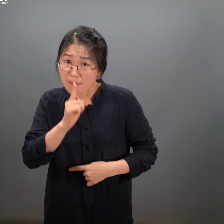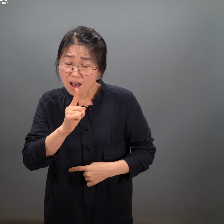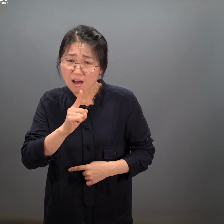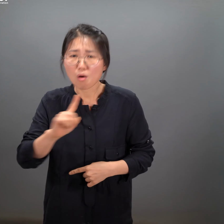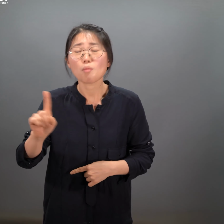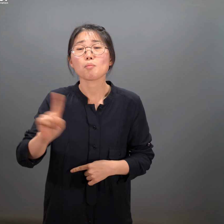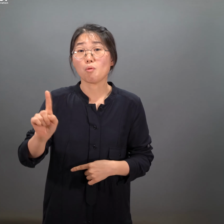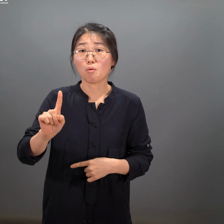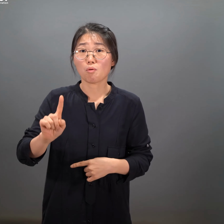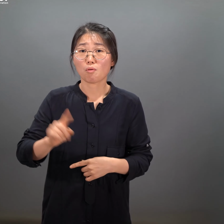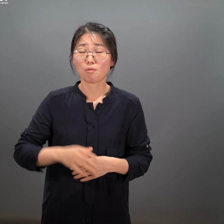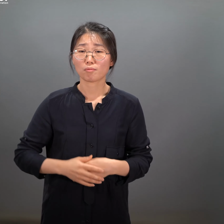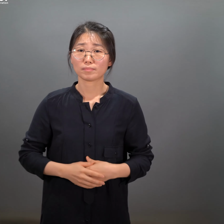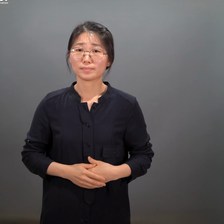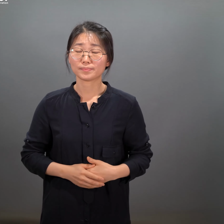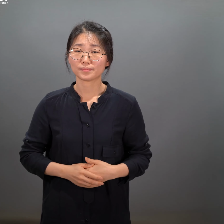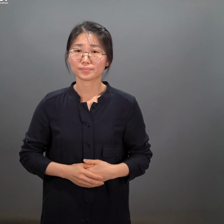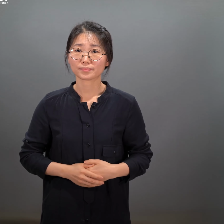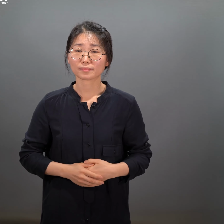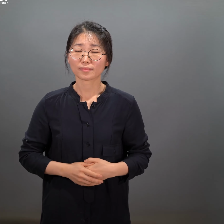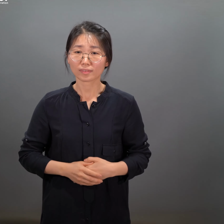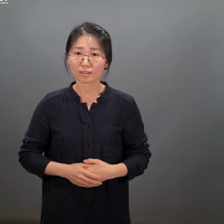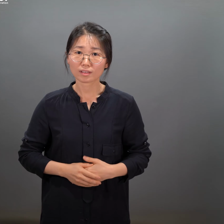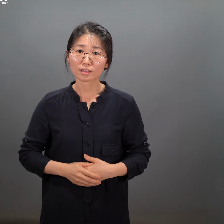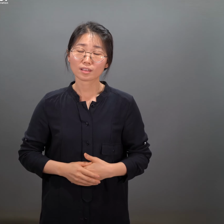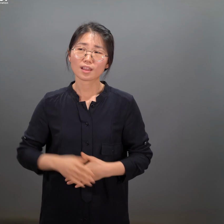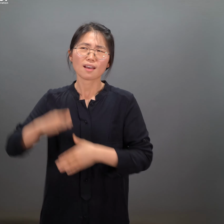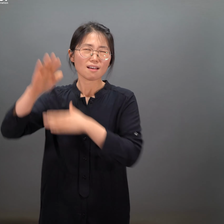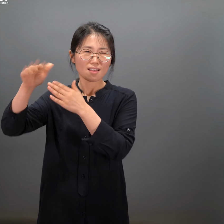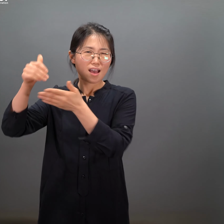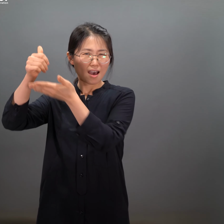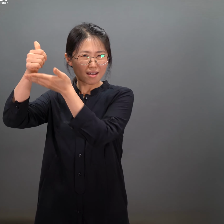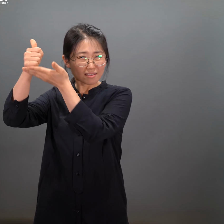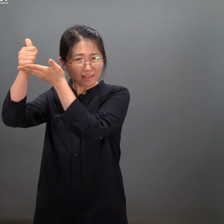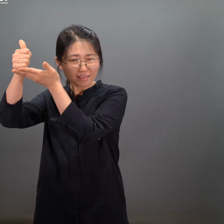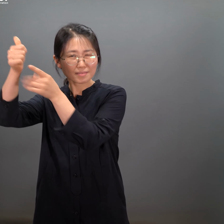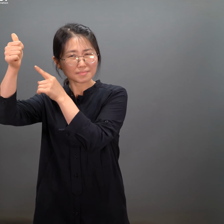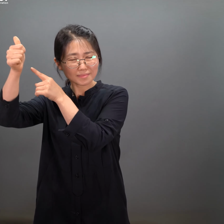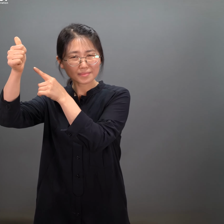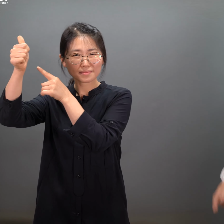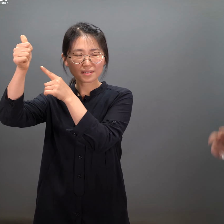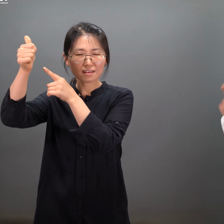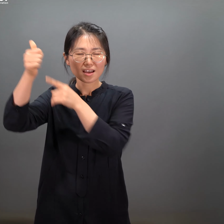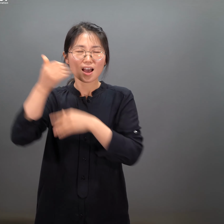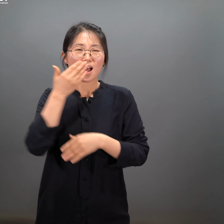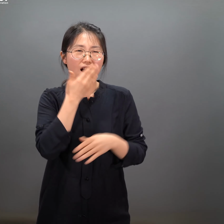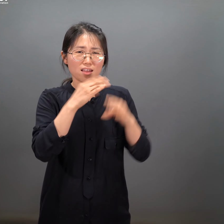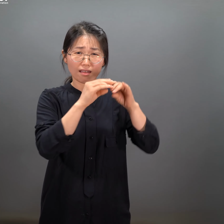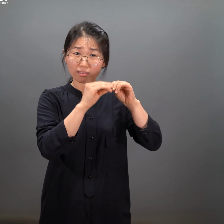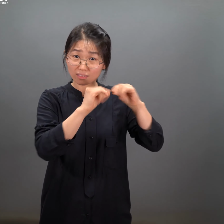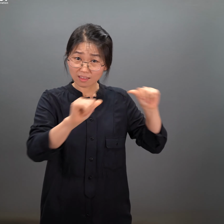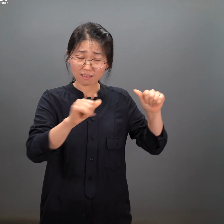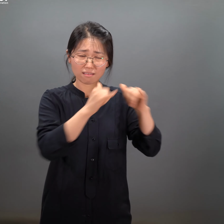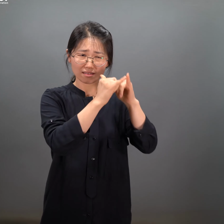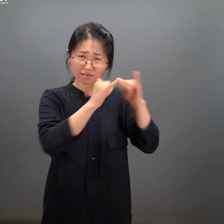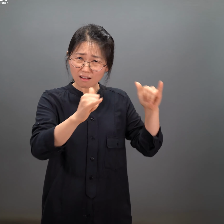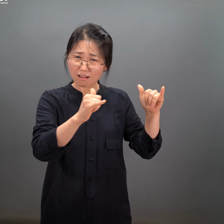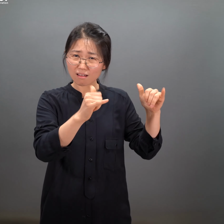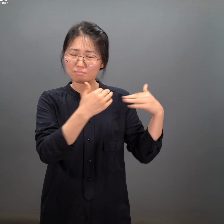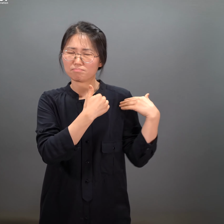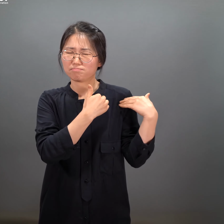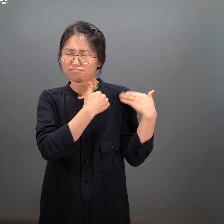이야기는 무엇이었을까요? 아마 그것은 왜 하나님께서는 그 땅의